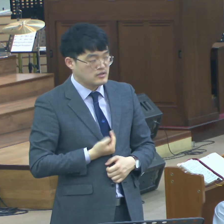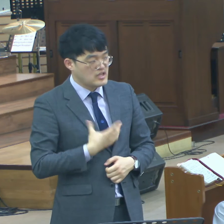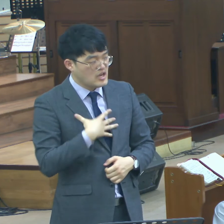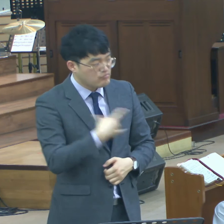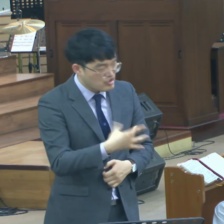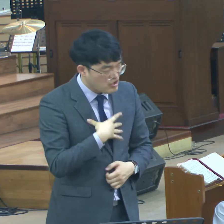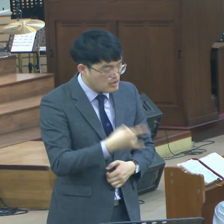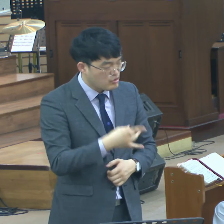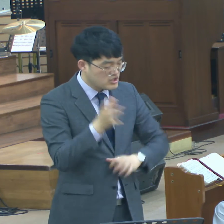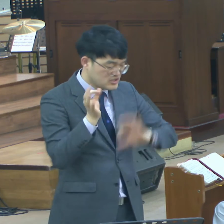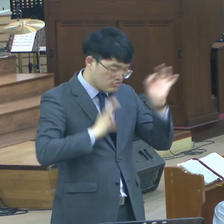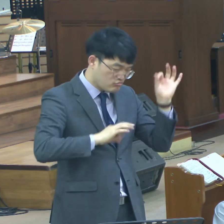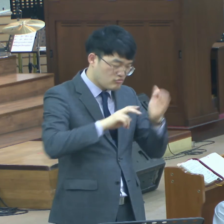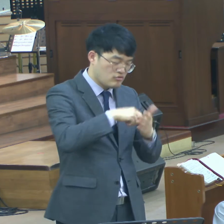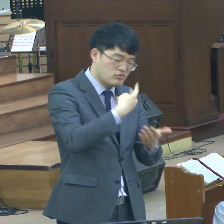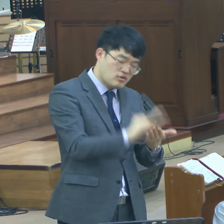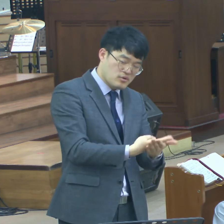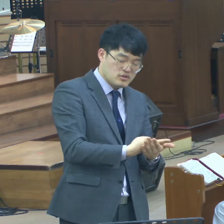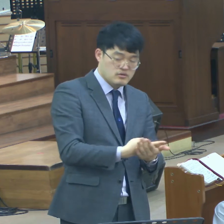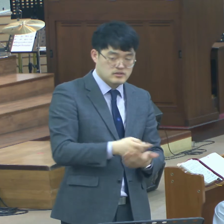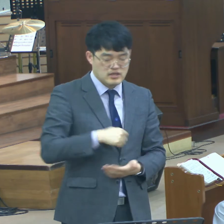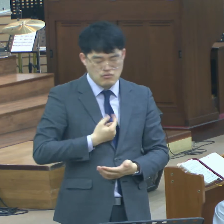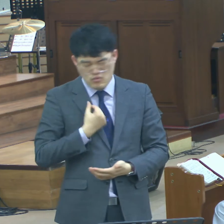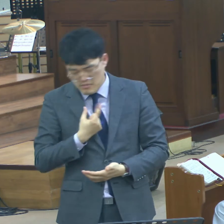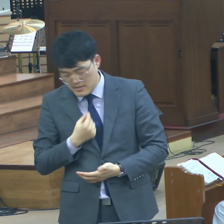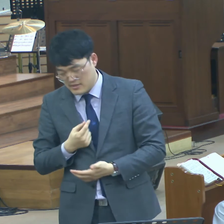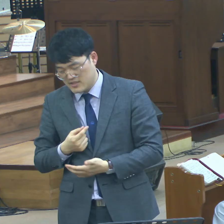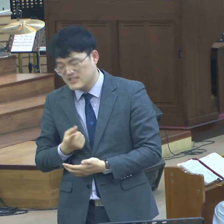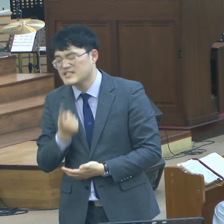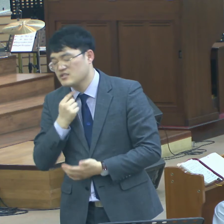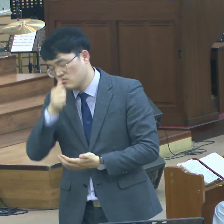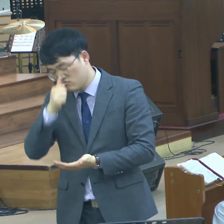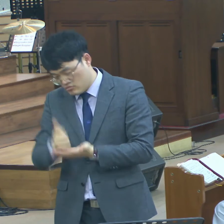실수로 인해 넘어진 것을 다 포함하는 개념이에요.